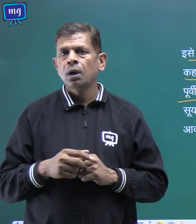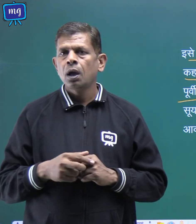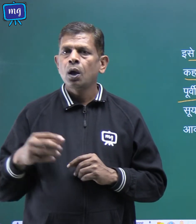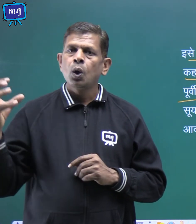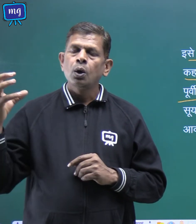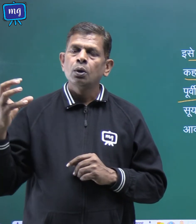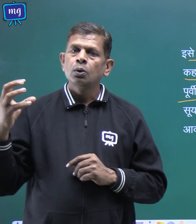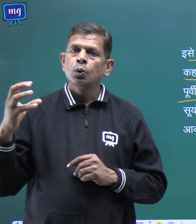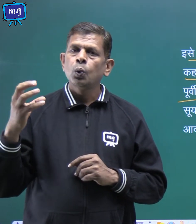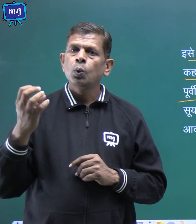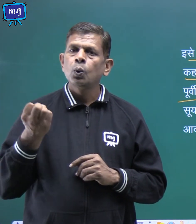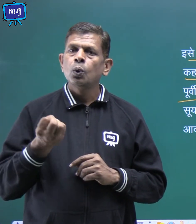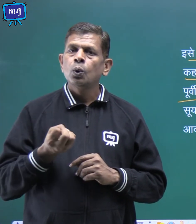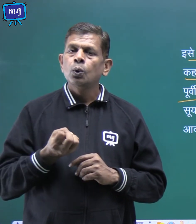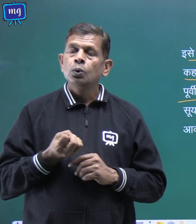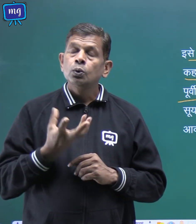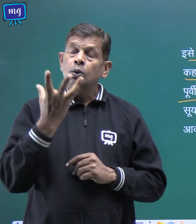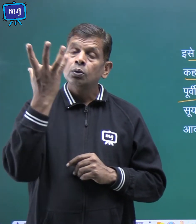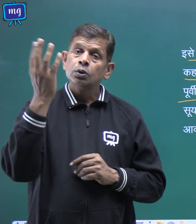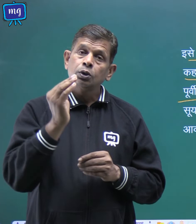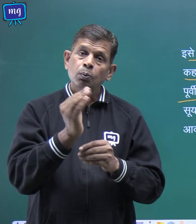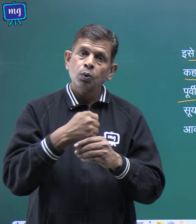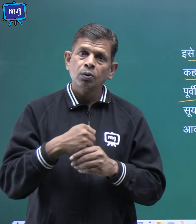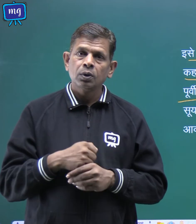सूर्योदय से पूर्व या